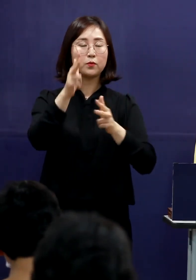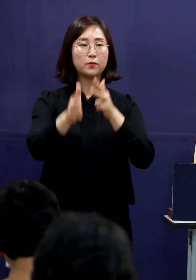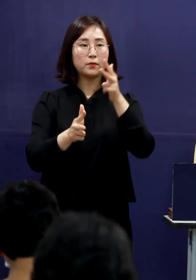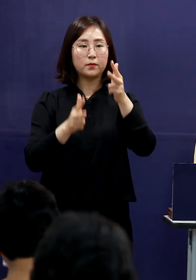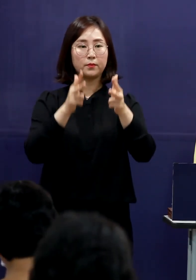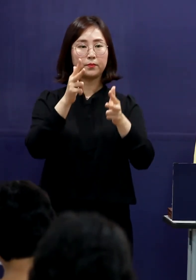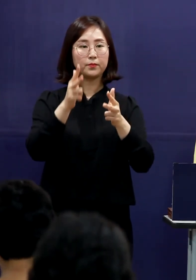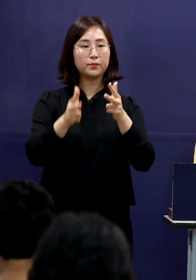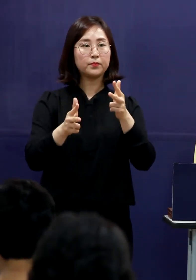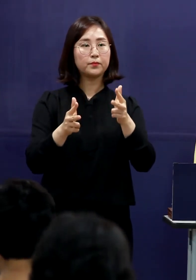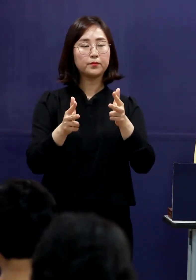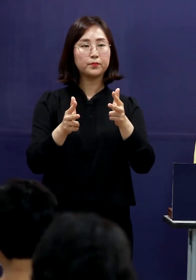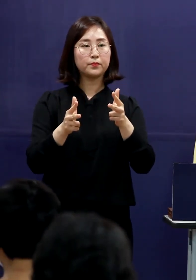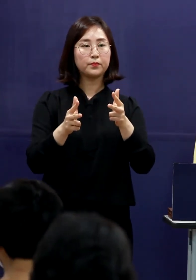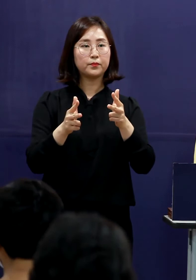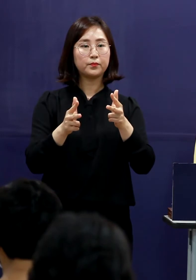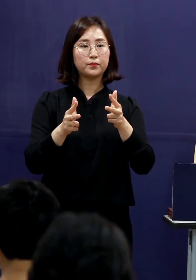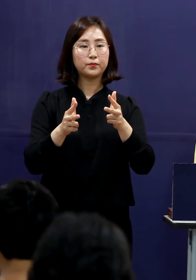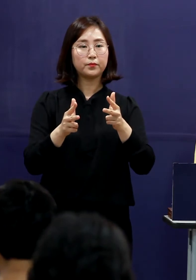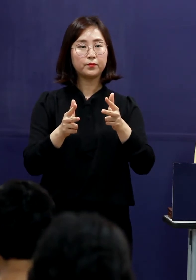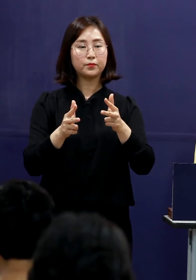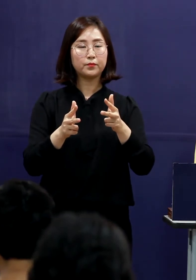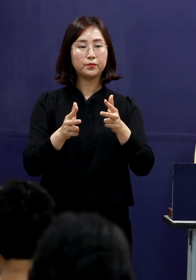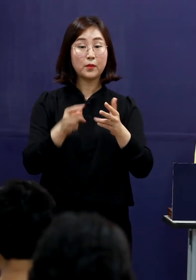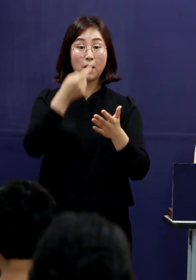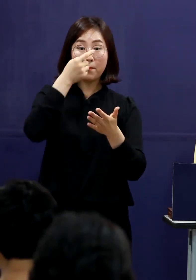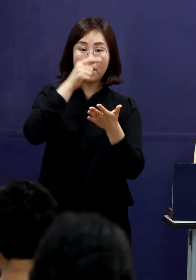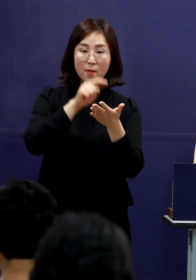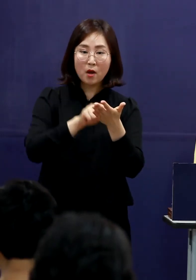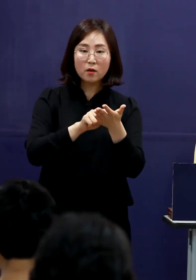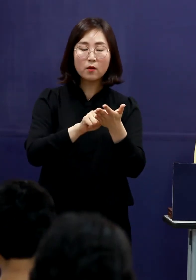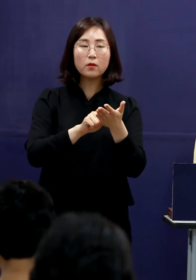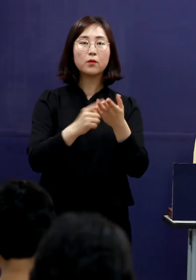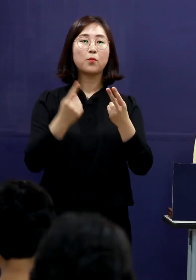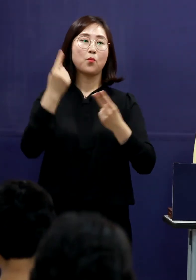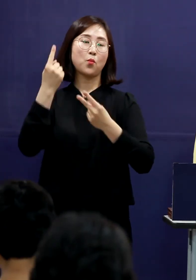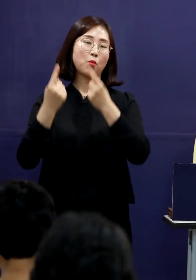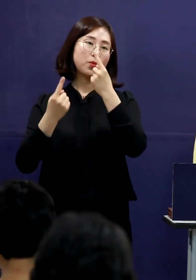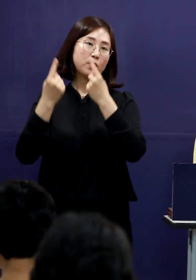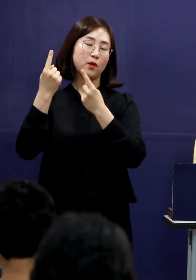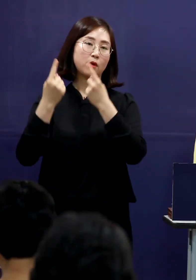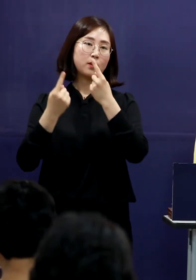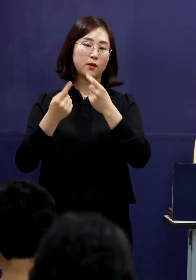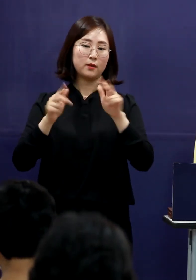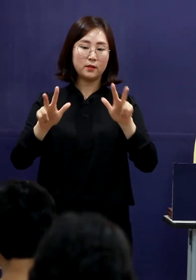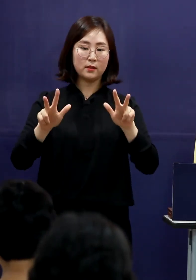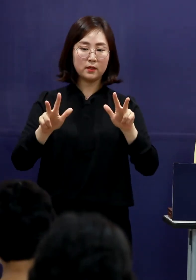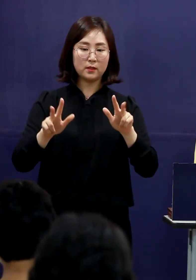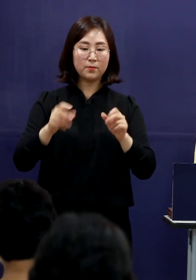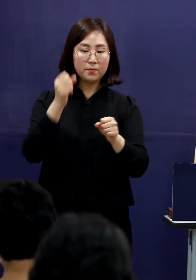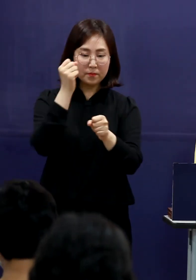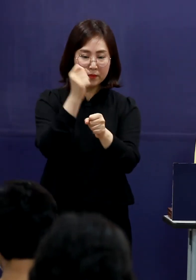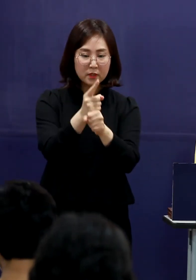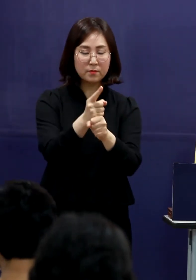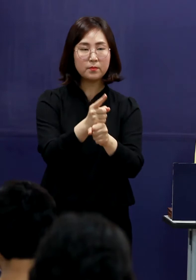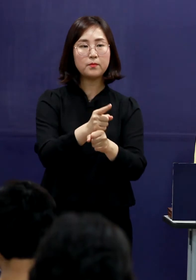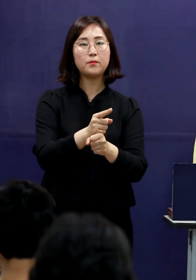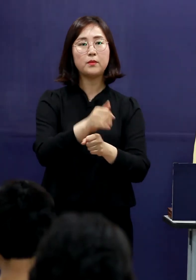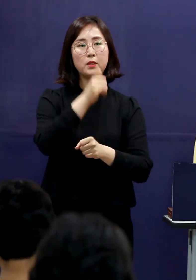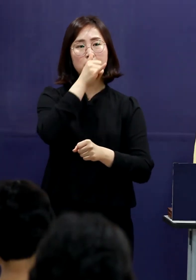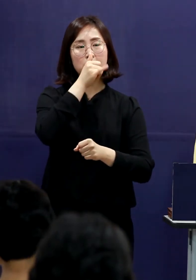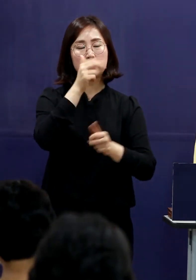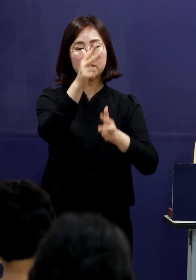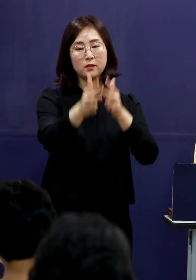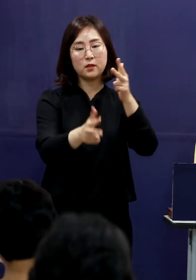사업을 발굴하는 것보다도 기왕에 이제 발굴된 사업들을 좀 착실히 좀